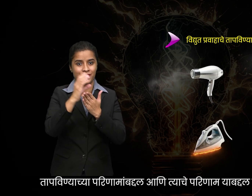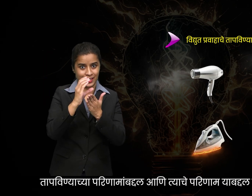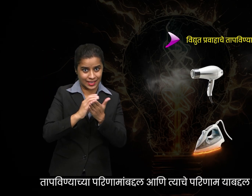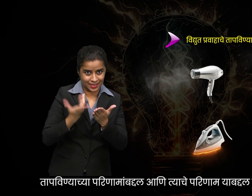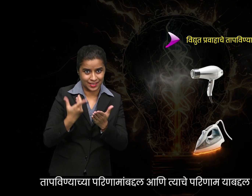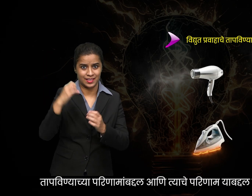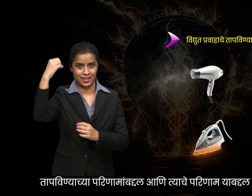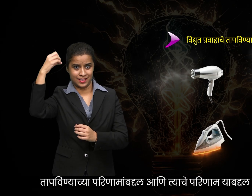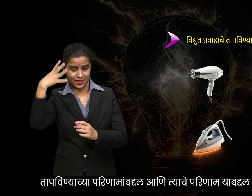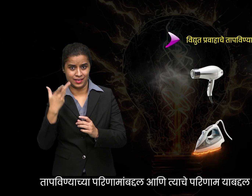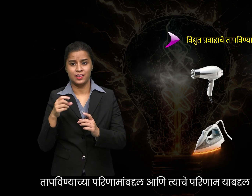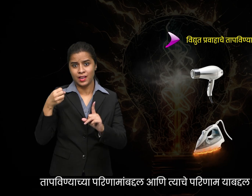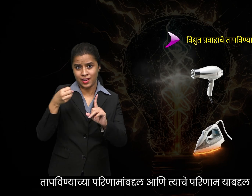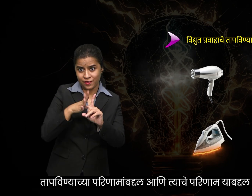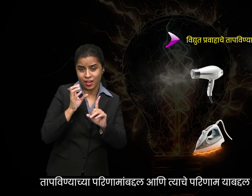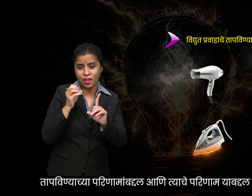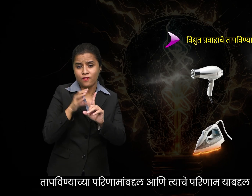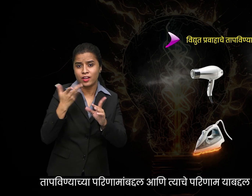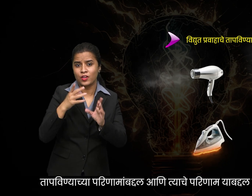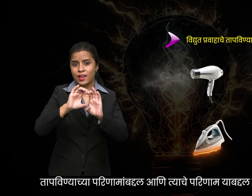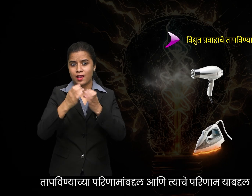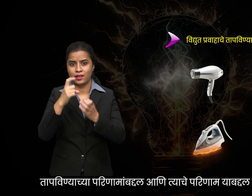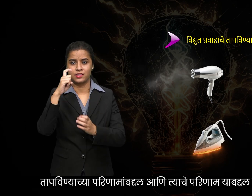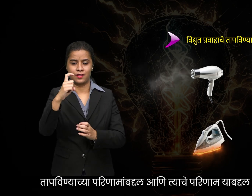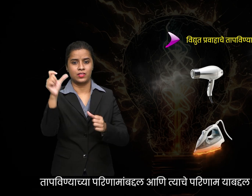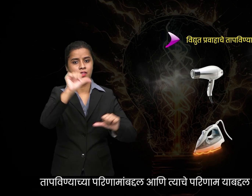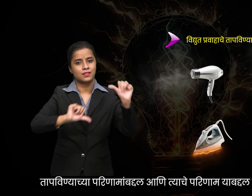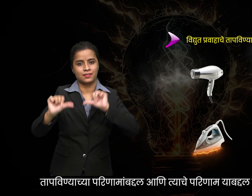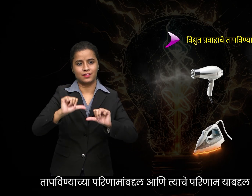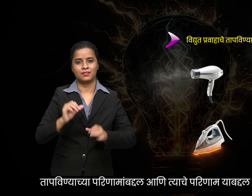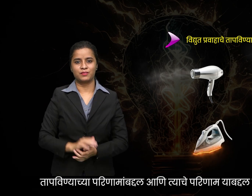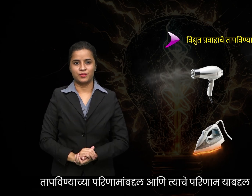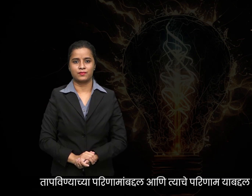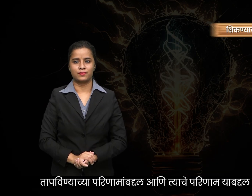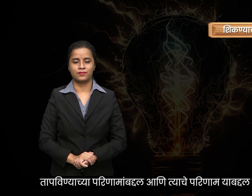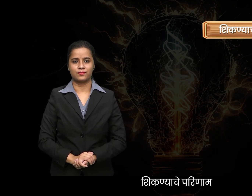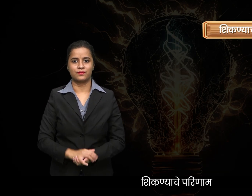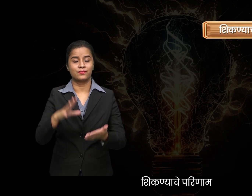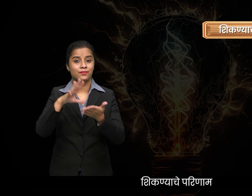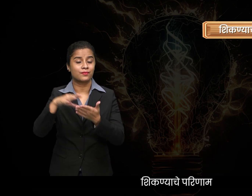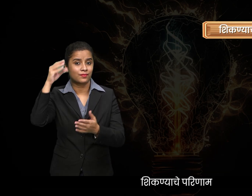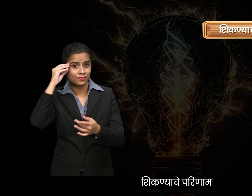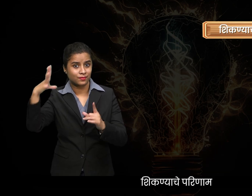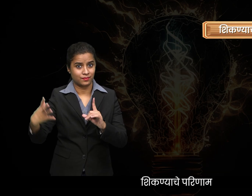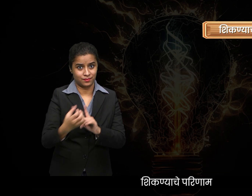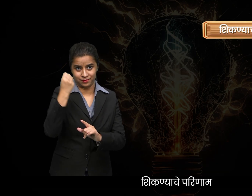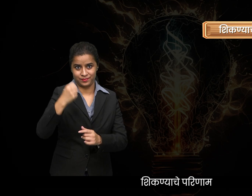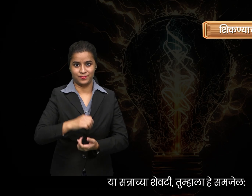तापवण्याचे परिणामांबद्दल आणि त्यांचे परिणाम याबद्दल शिकणार आहोत. शिकण्याचे